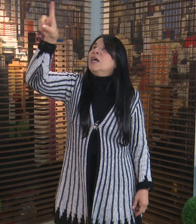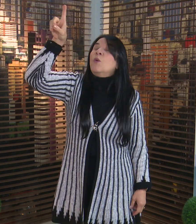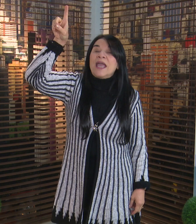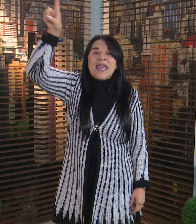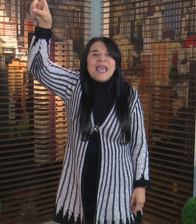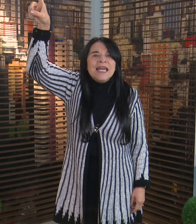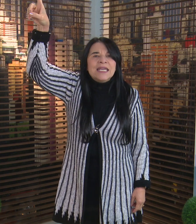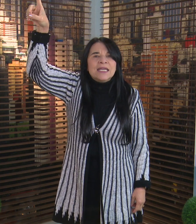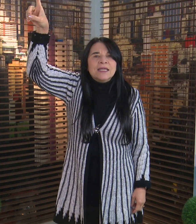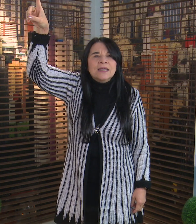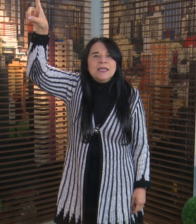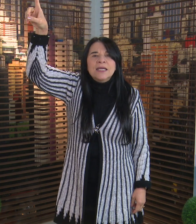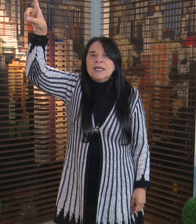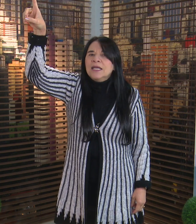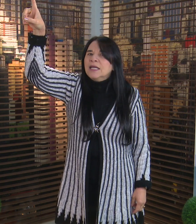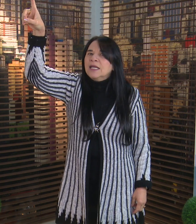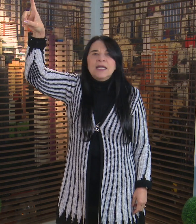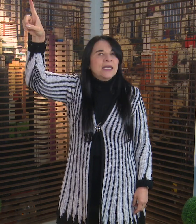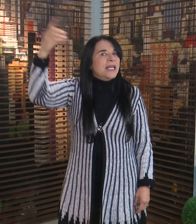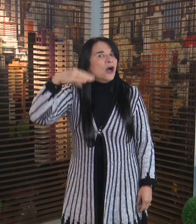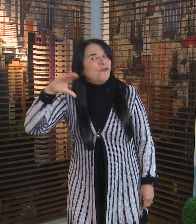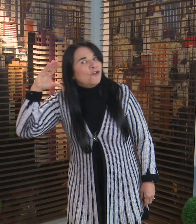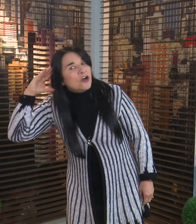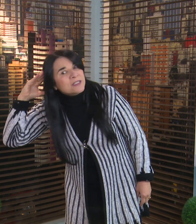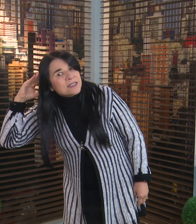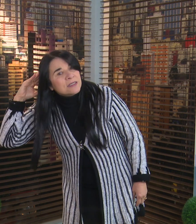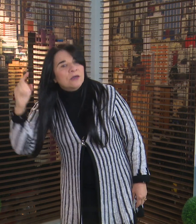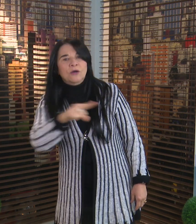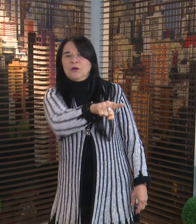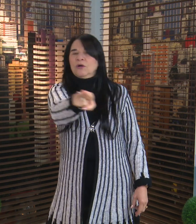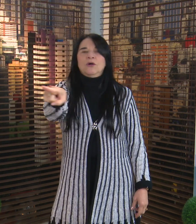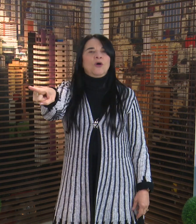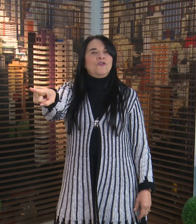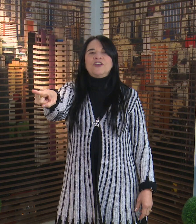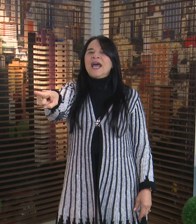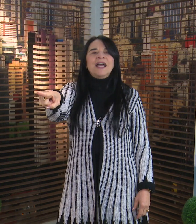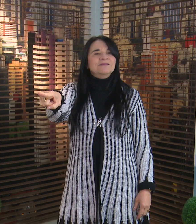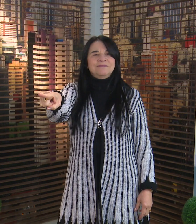Então ele não vos ouvirá.